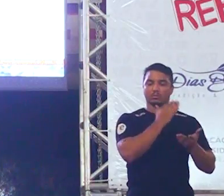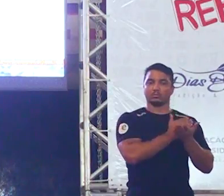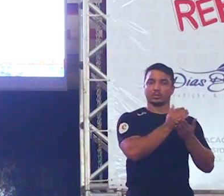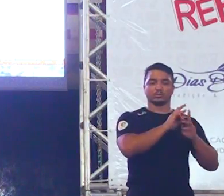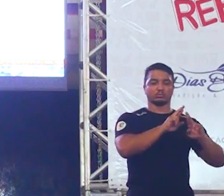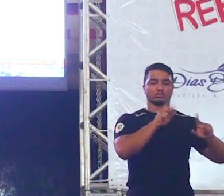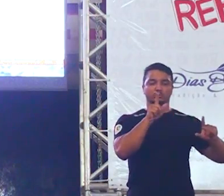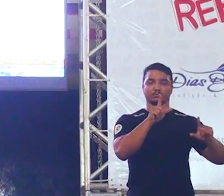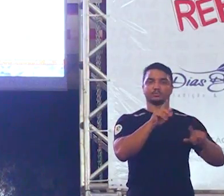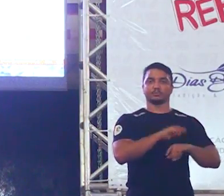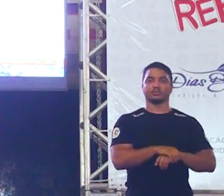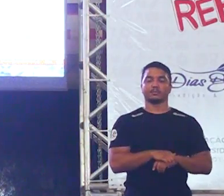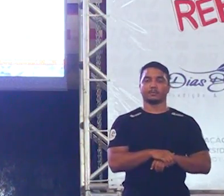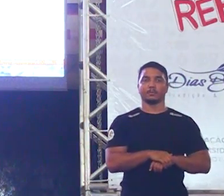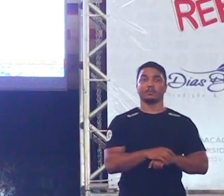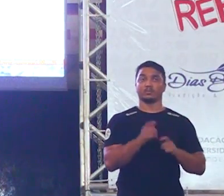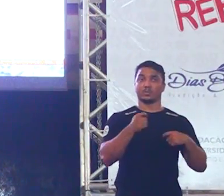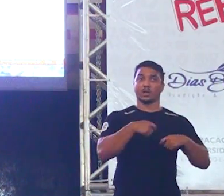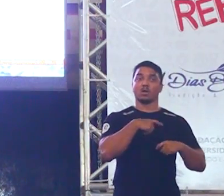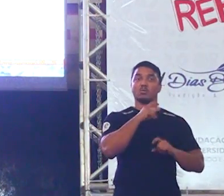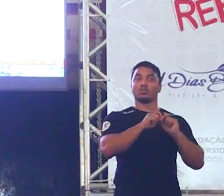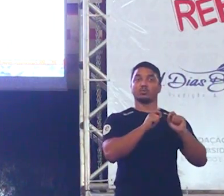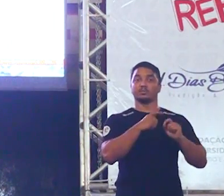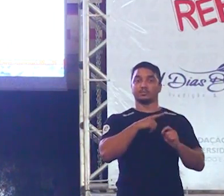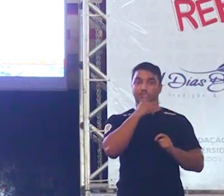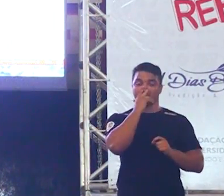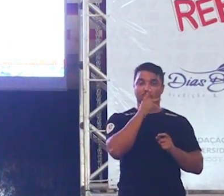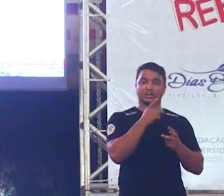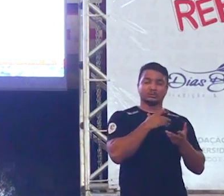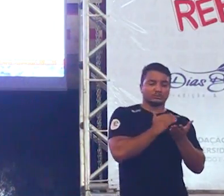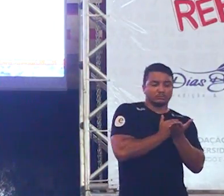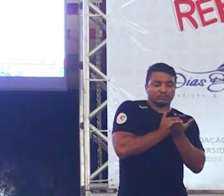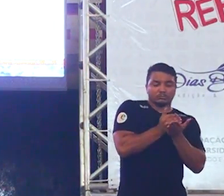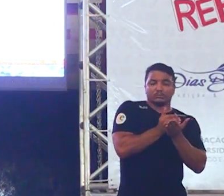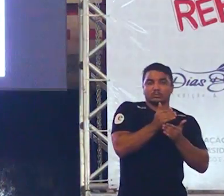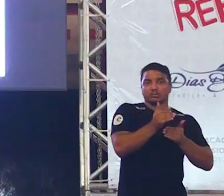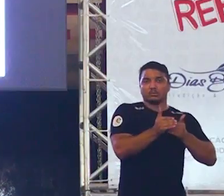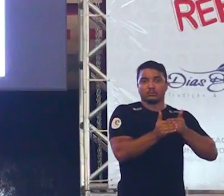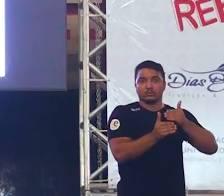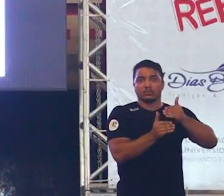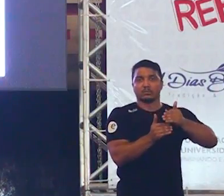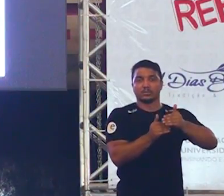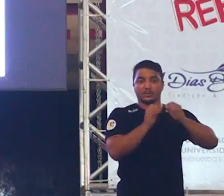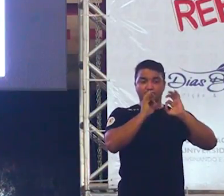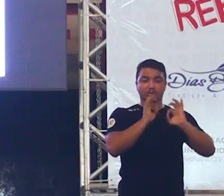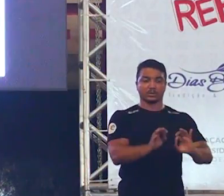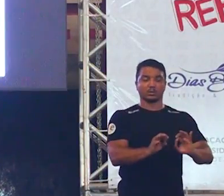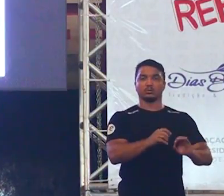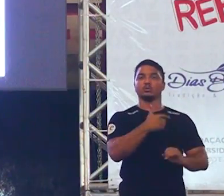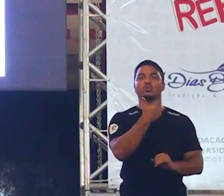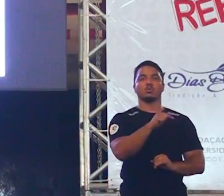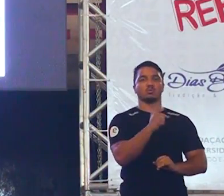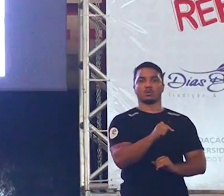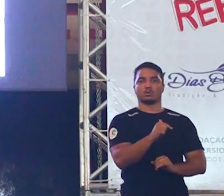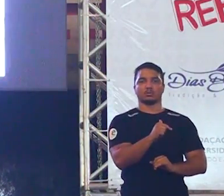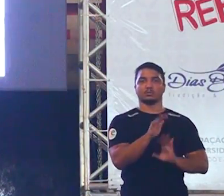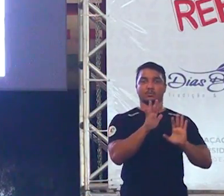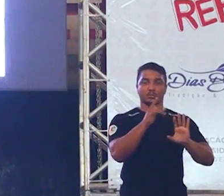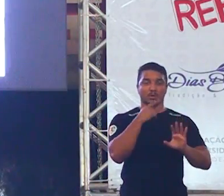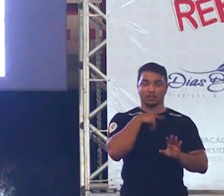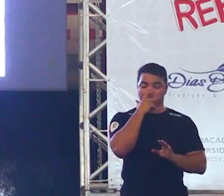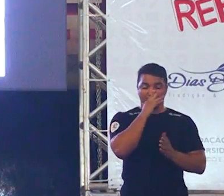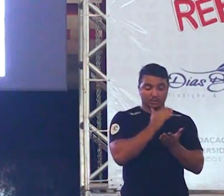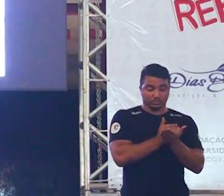ok? Então você vê que até uma certa fase não há uma definição sexual. A partir